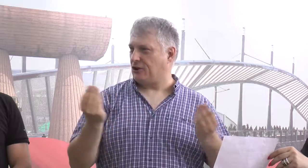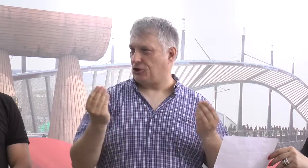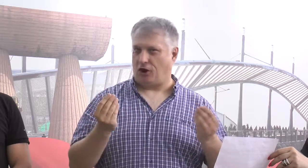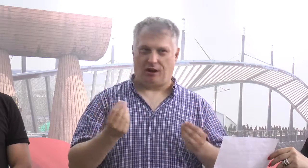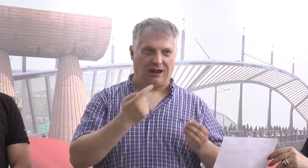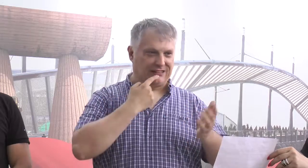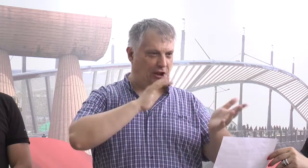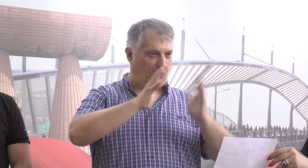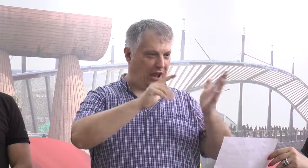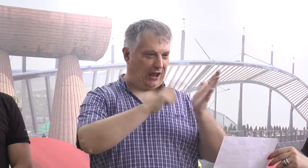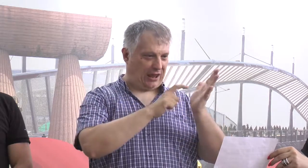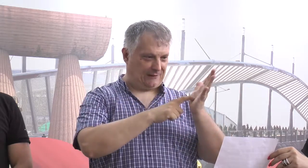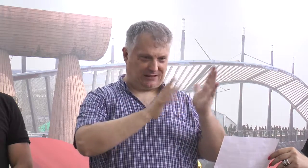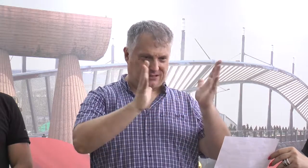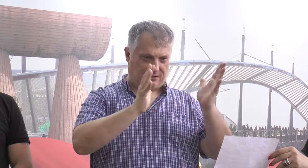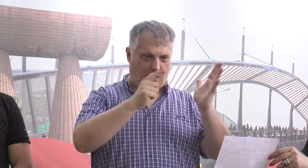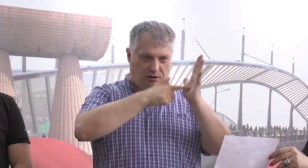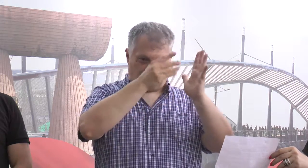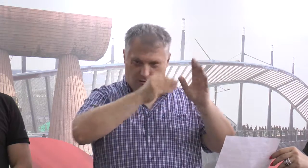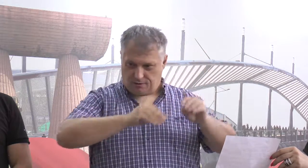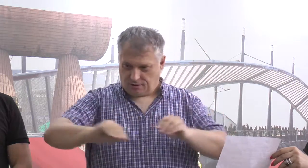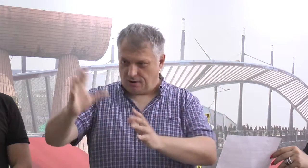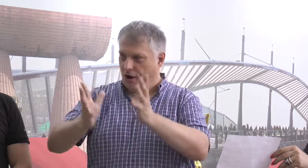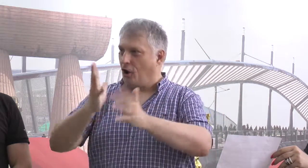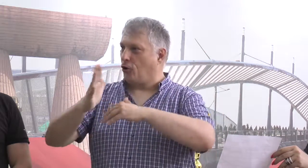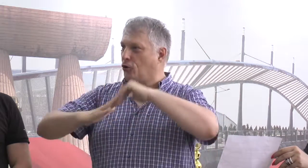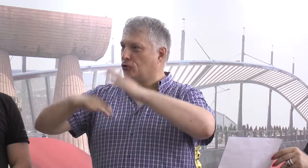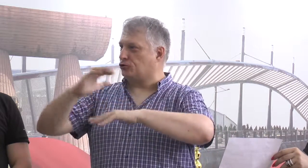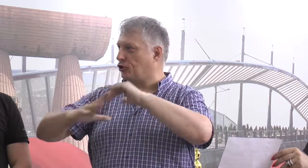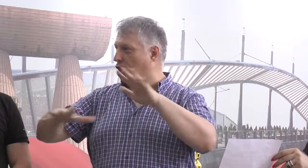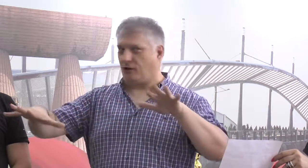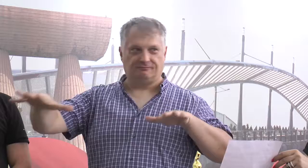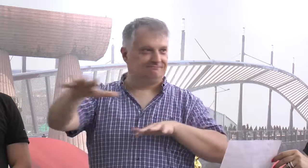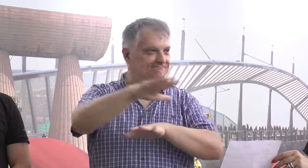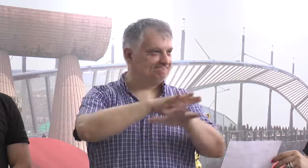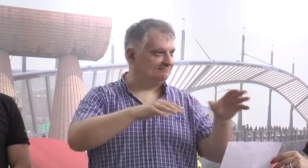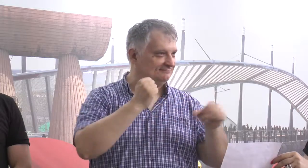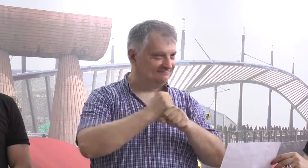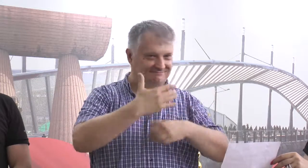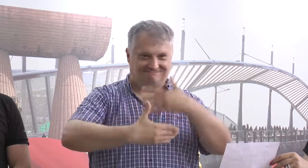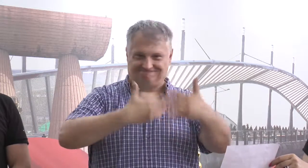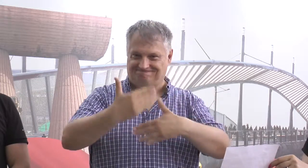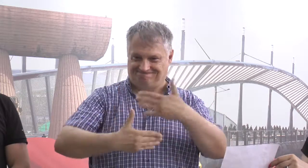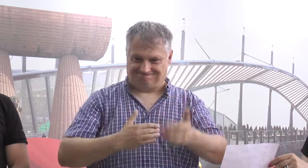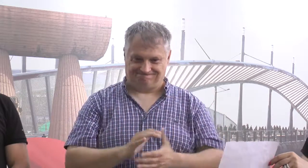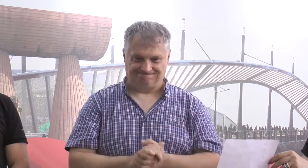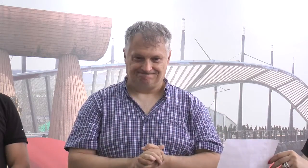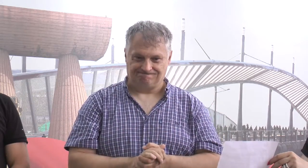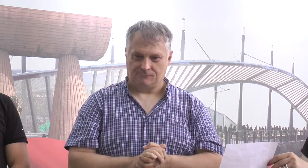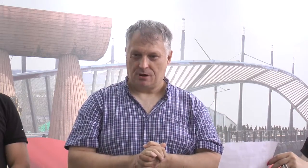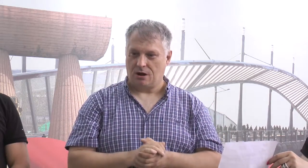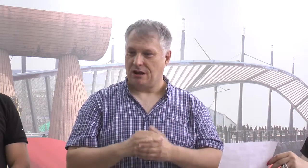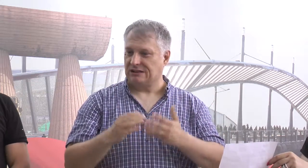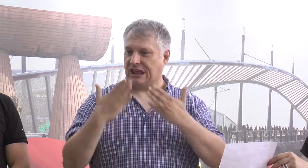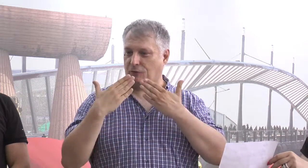da nađemo ideju kako bi mogli mi još da razvijemo umetnost naših članova, šta oni sve znaju da rade,